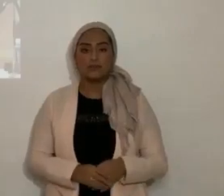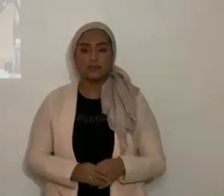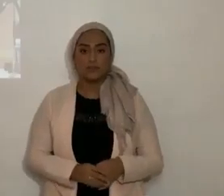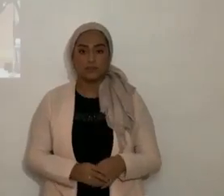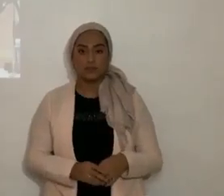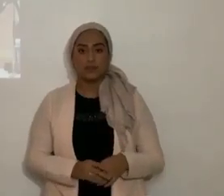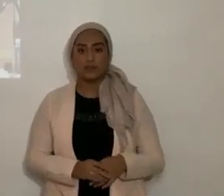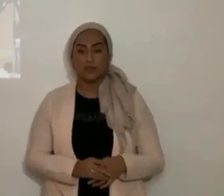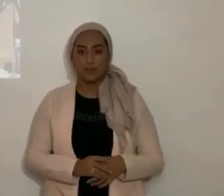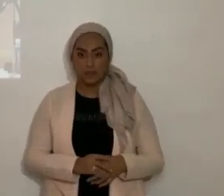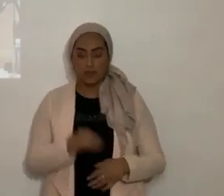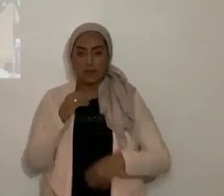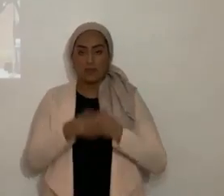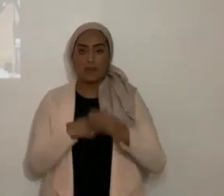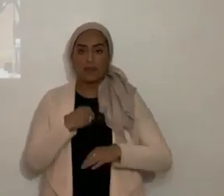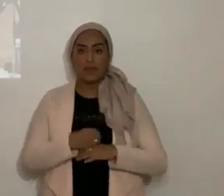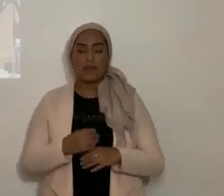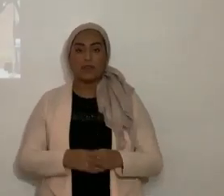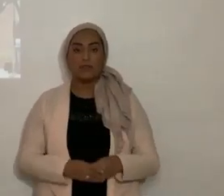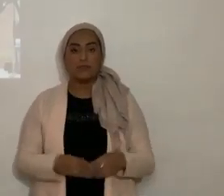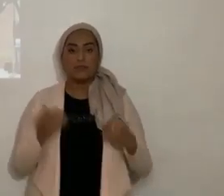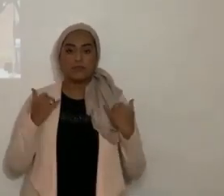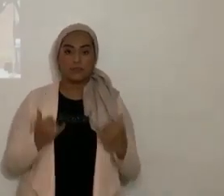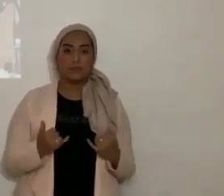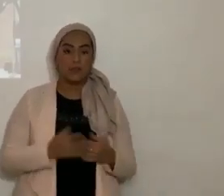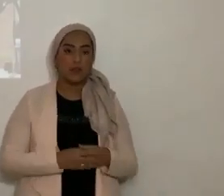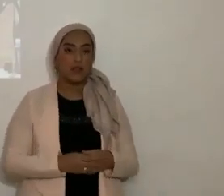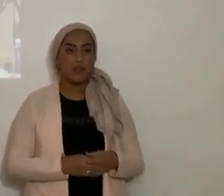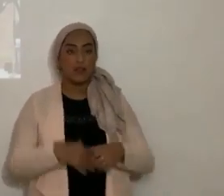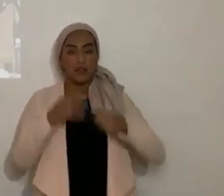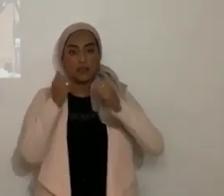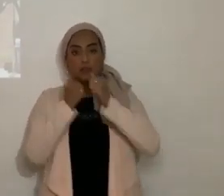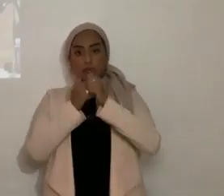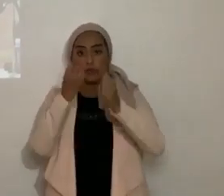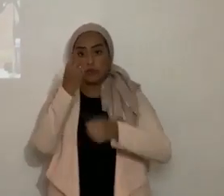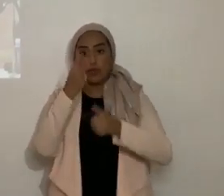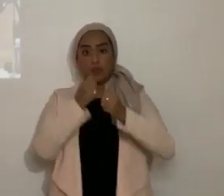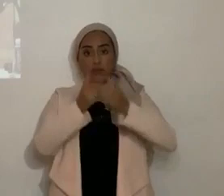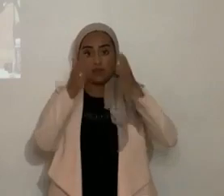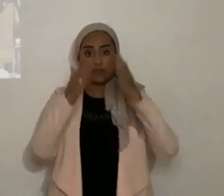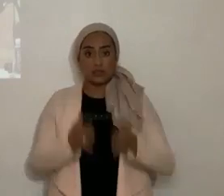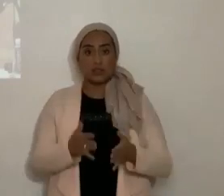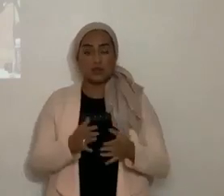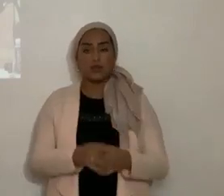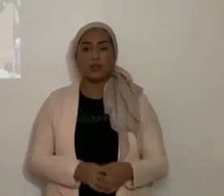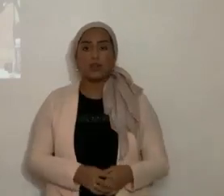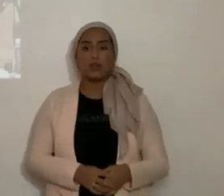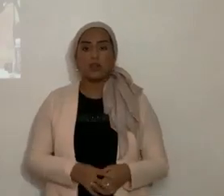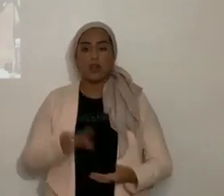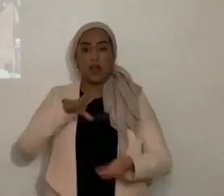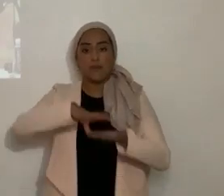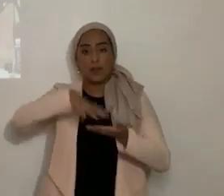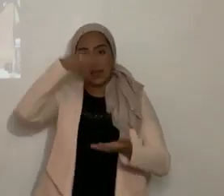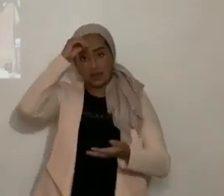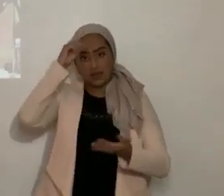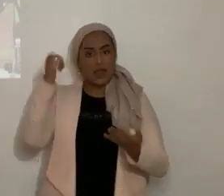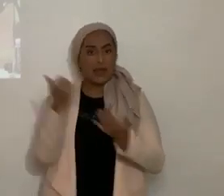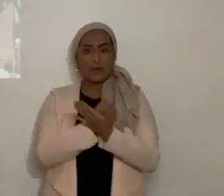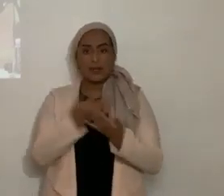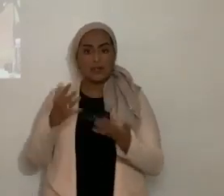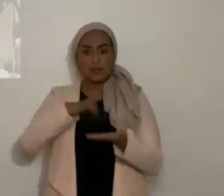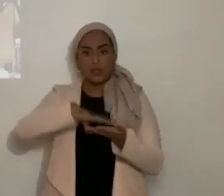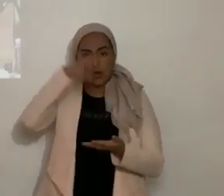mundo. ¿Amén? Ahora, los discípulos, los shaliahim, aprendieron de todo